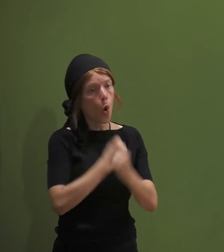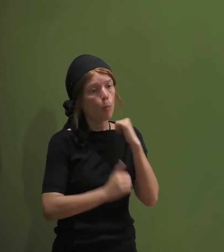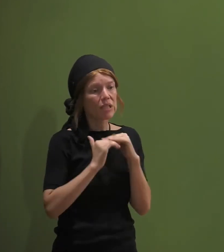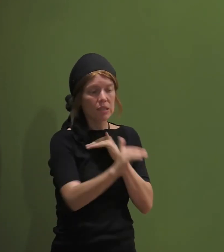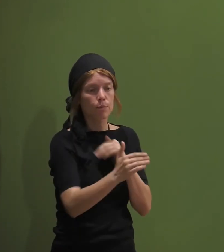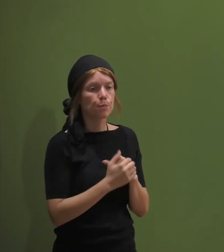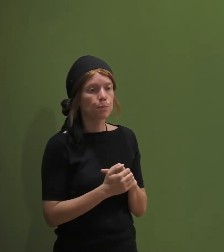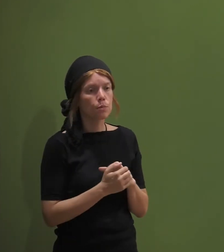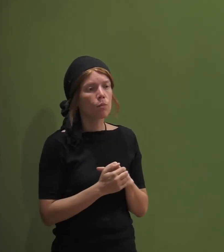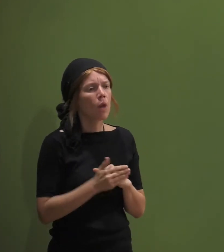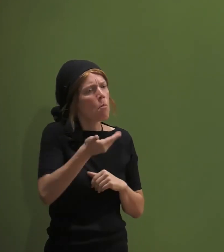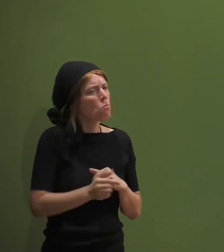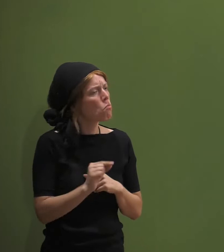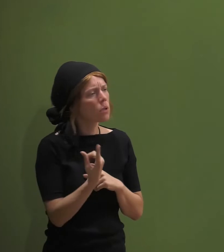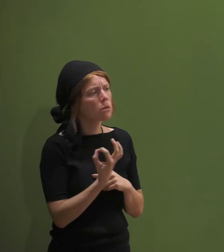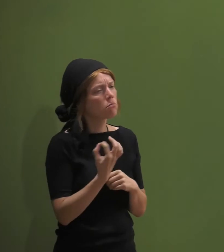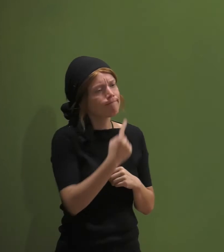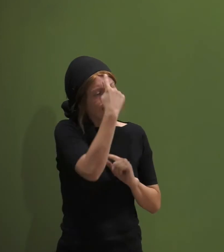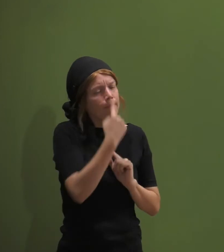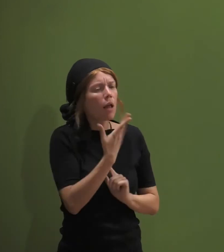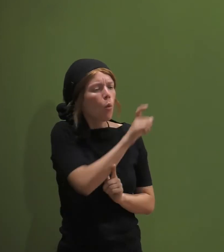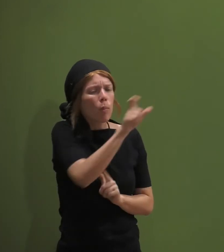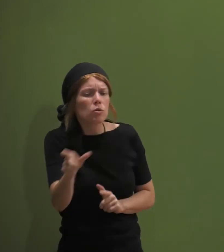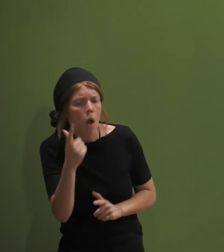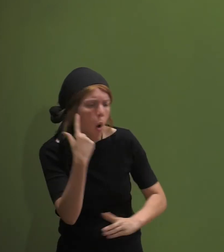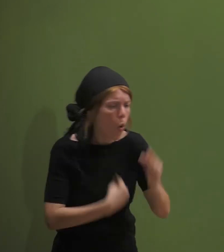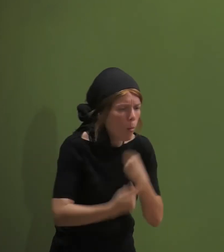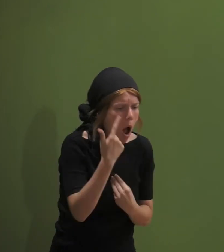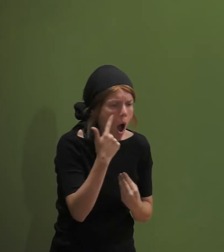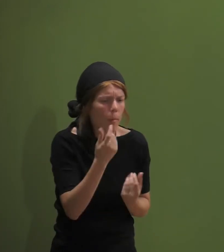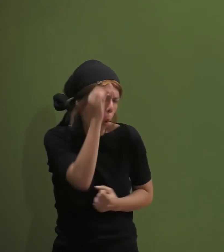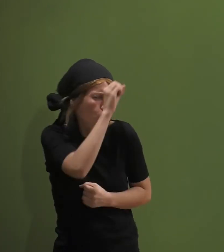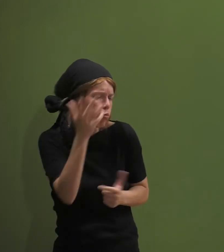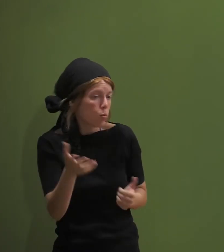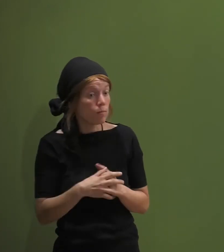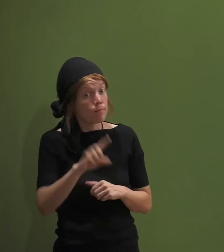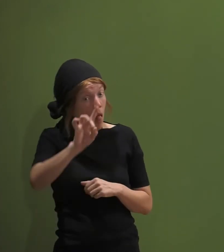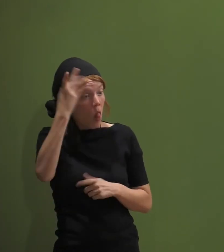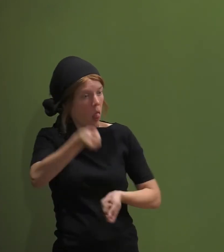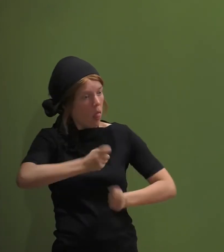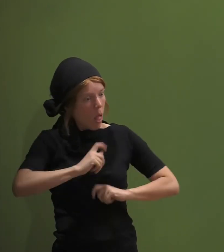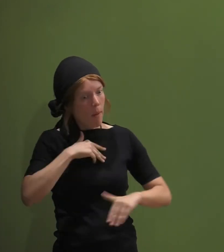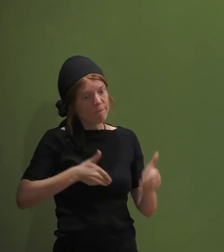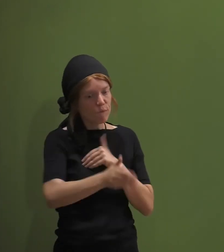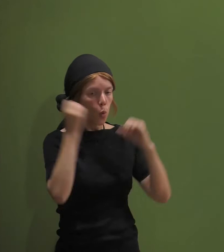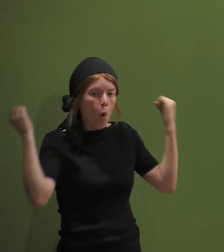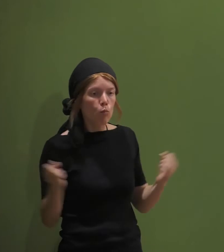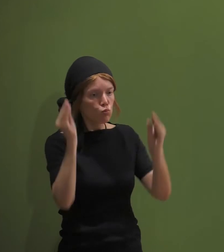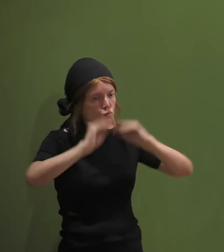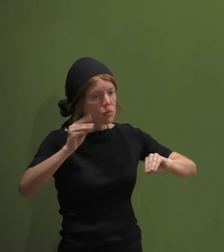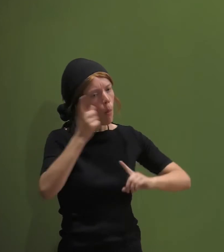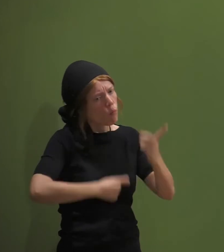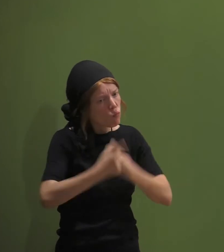sostenible, es mucho más importante conocer las actitudes de los consumidores hacia este tema, lo que puede darnos ideas de cara a futuras acciones de formación